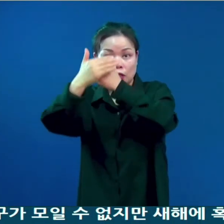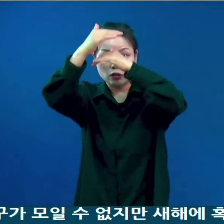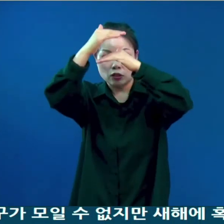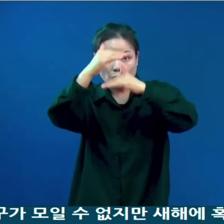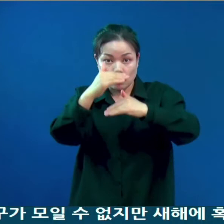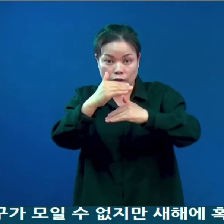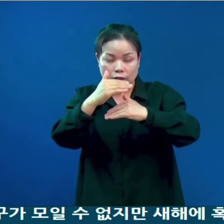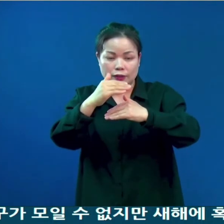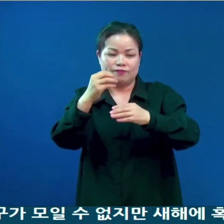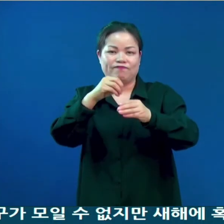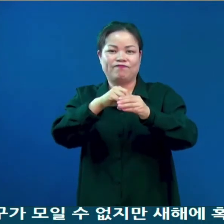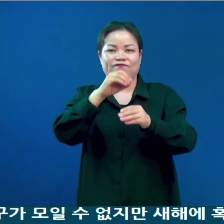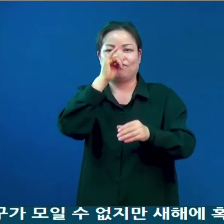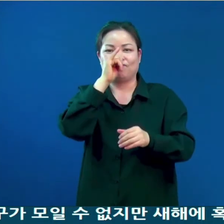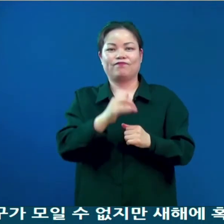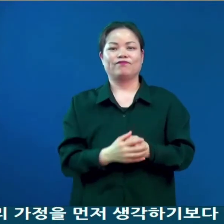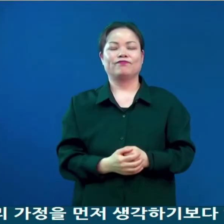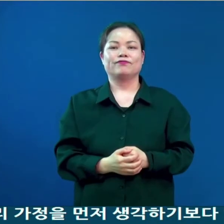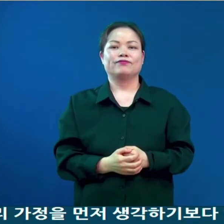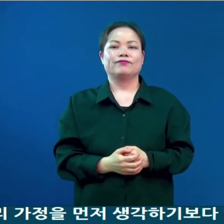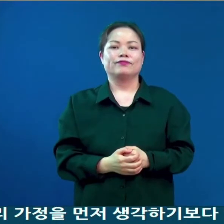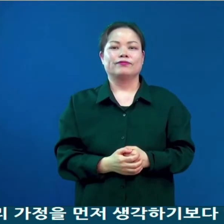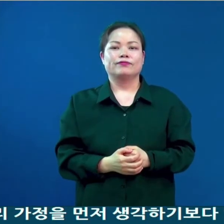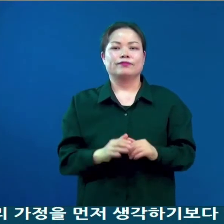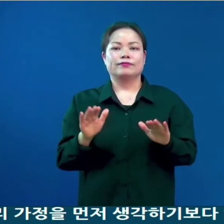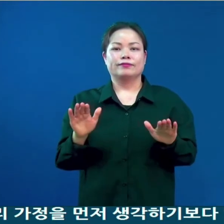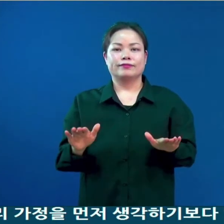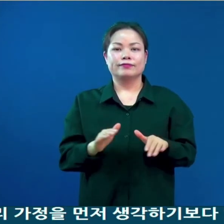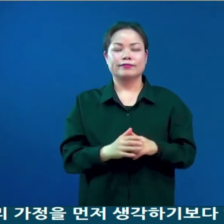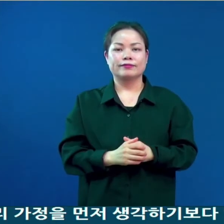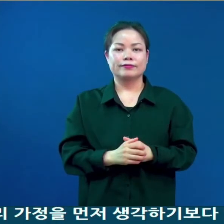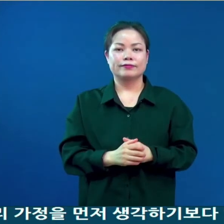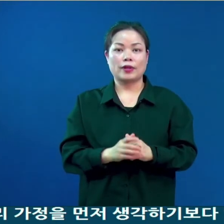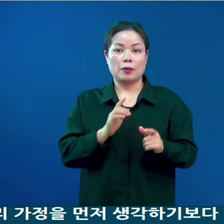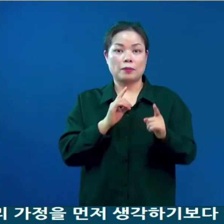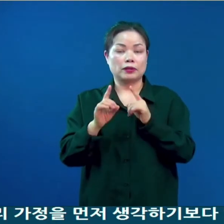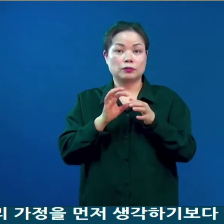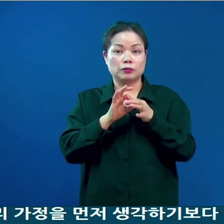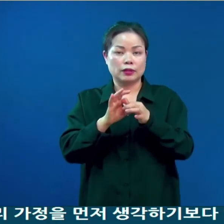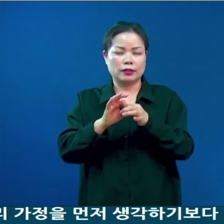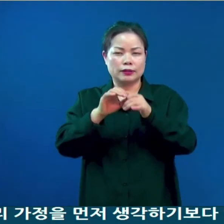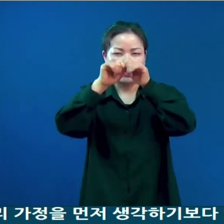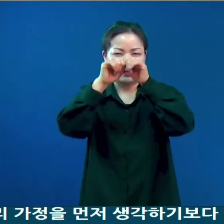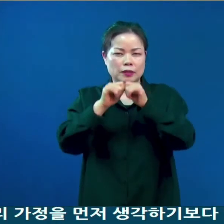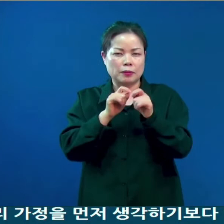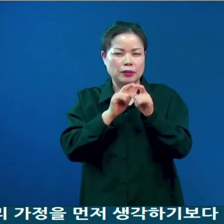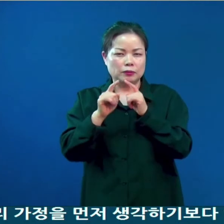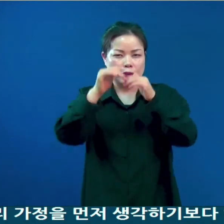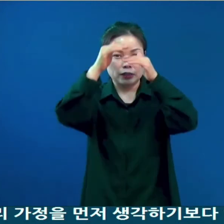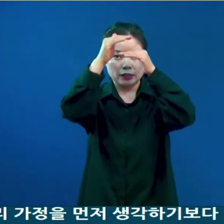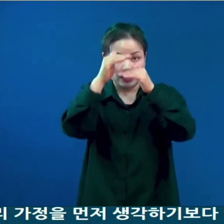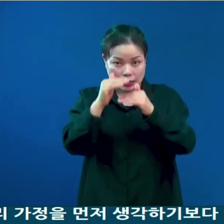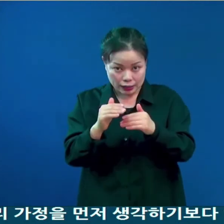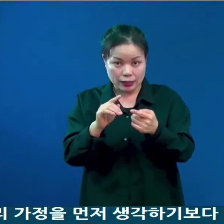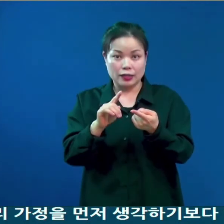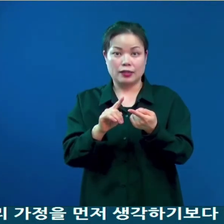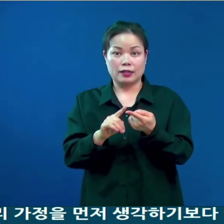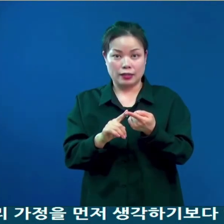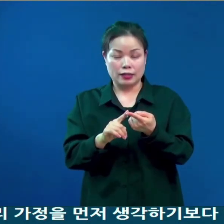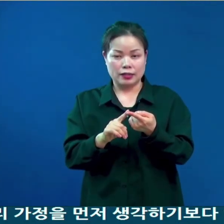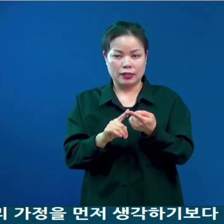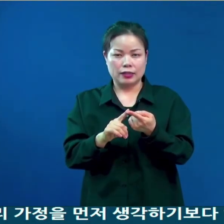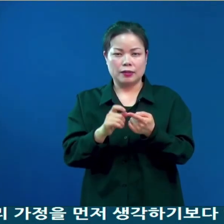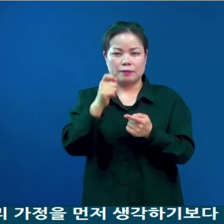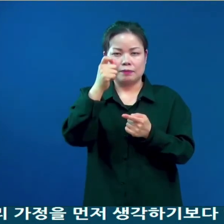본문에 담겨 있습니다. 오늘 이 말씀을 통해서 자세하게 이 말씀의 내용들에 대하여